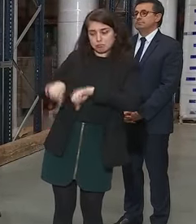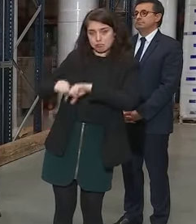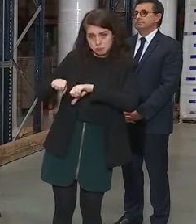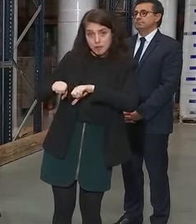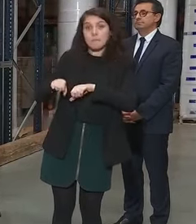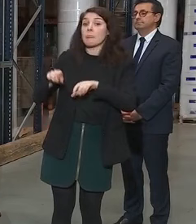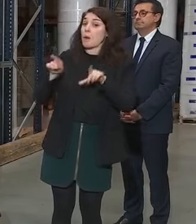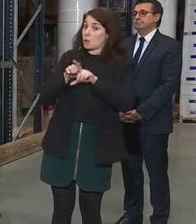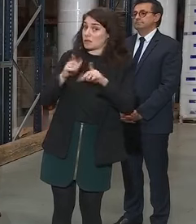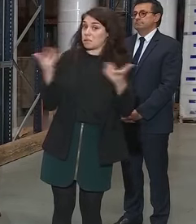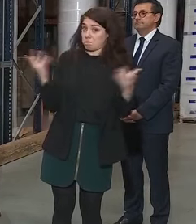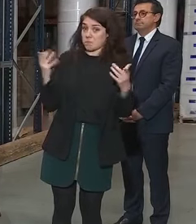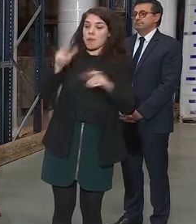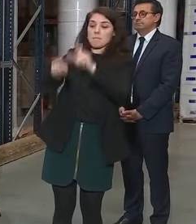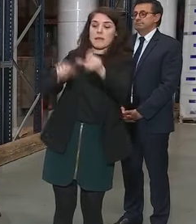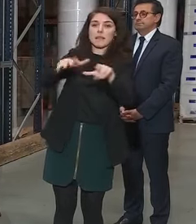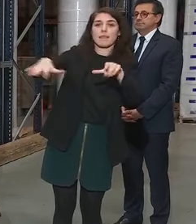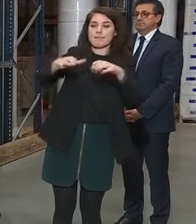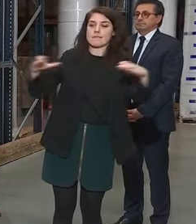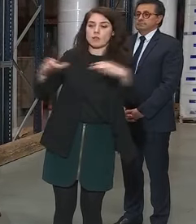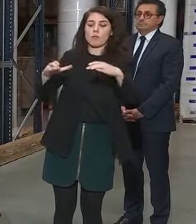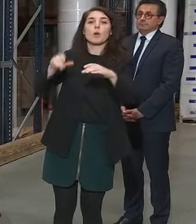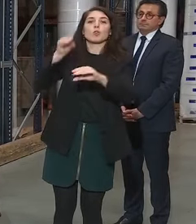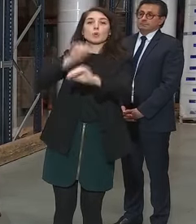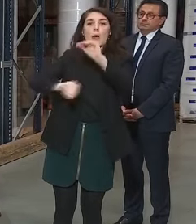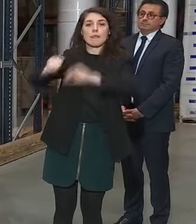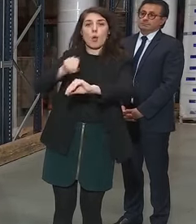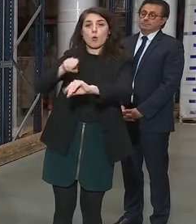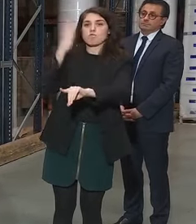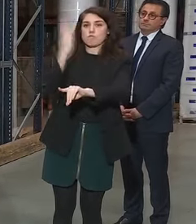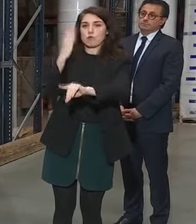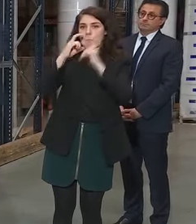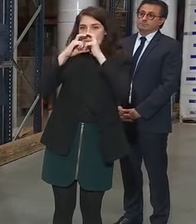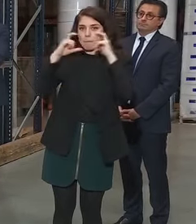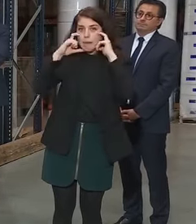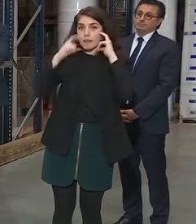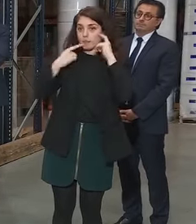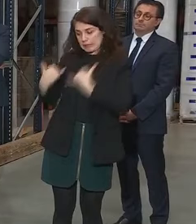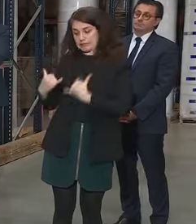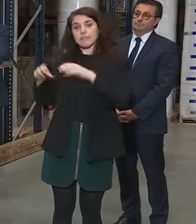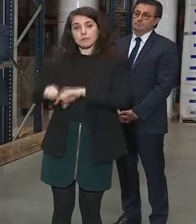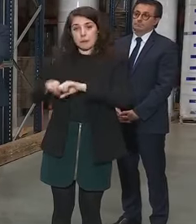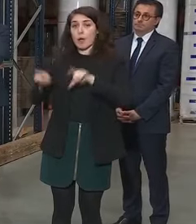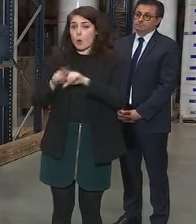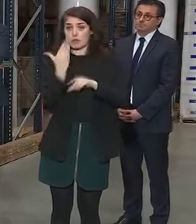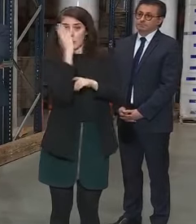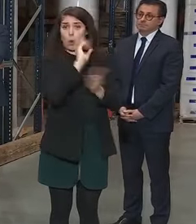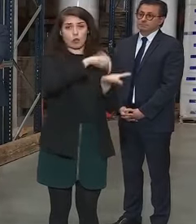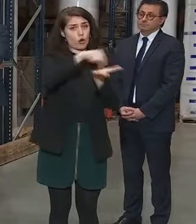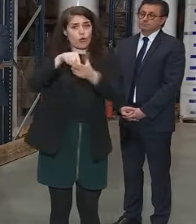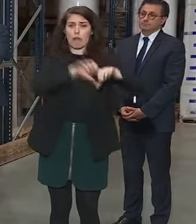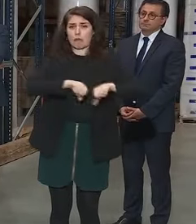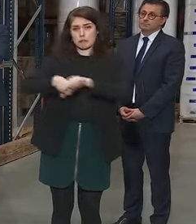en moins de nos importations, continuer à produire plus de masques. Parce que je pense aussi à toutes celles et ceux qui sont exposés aux